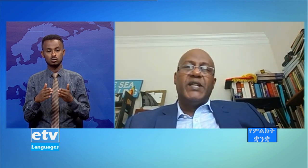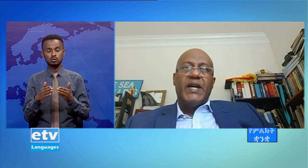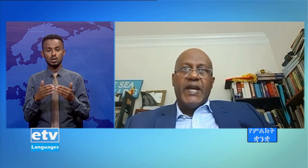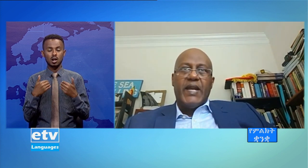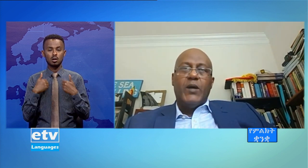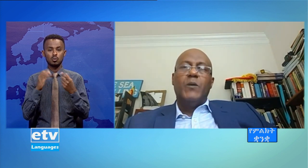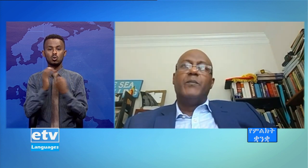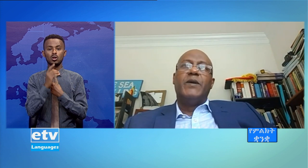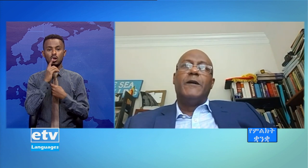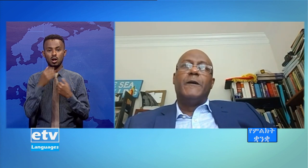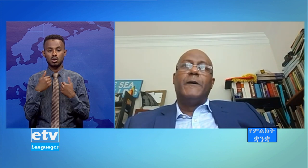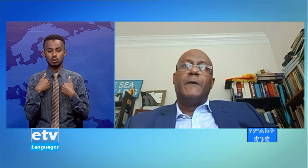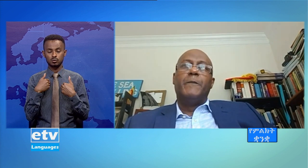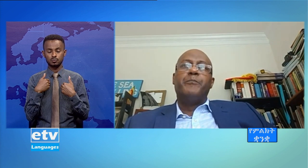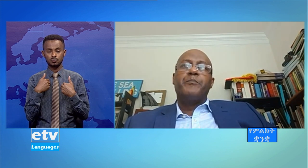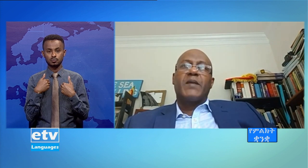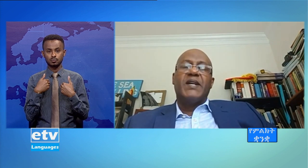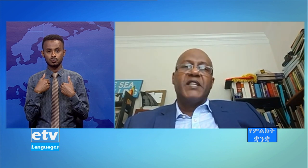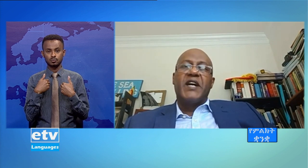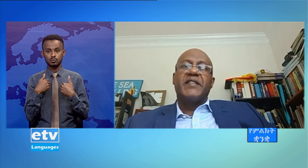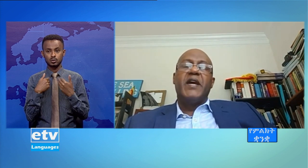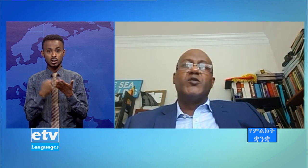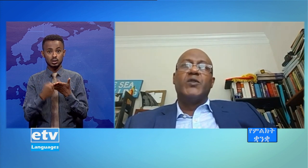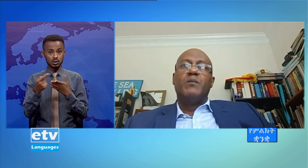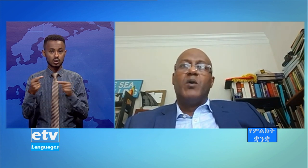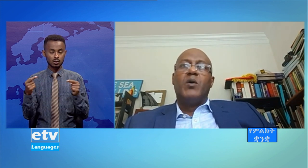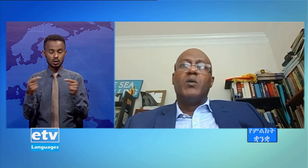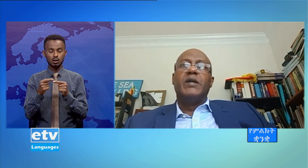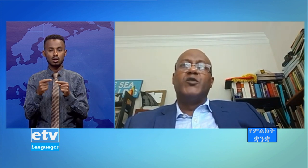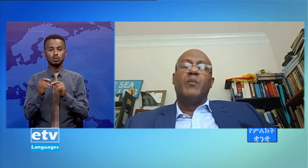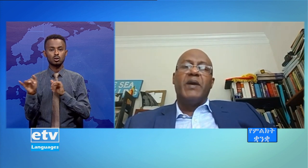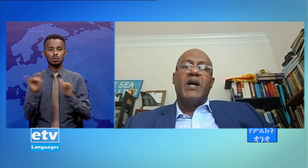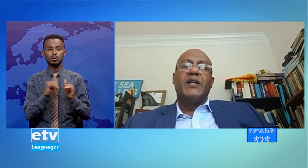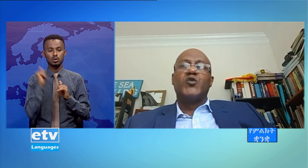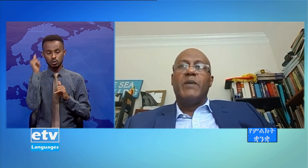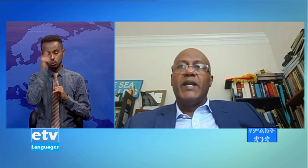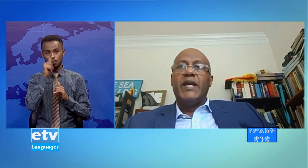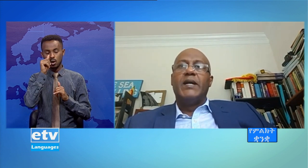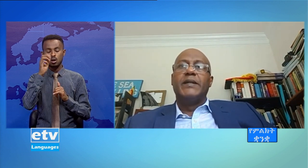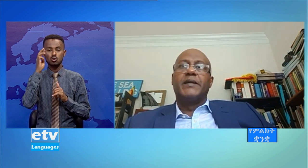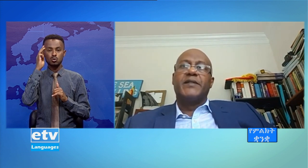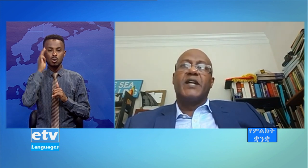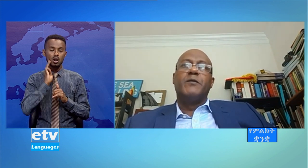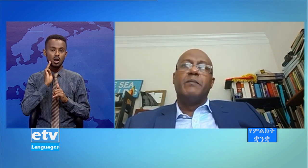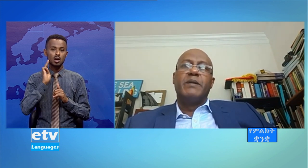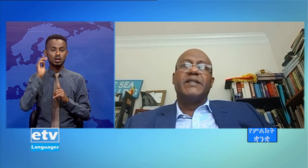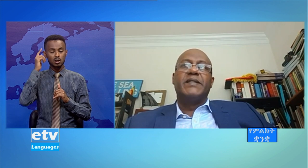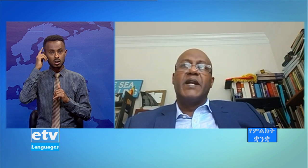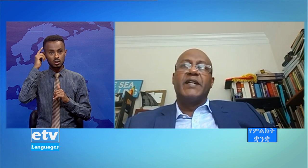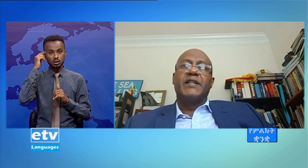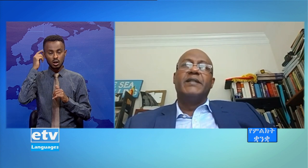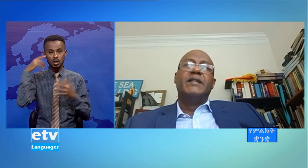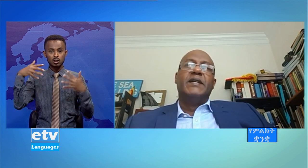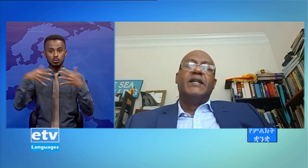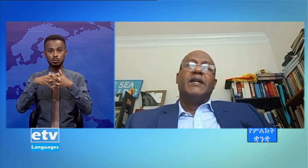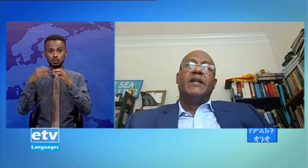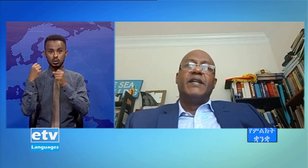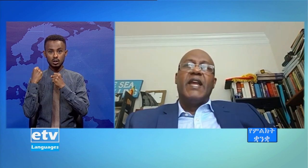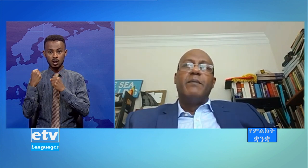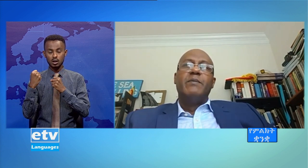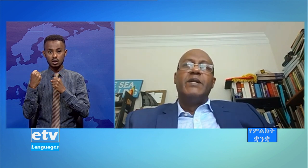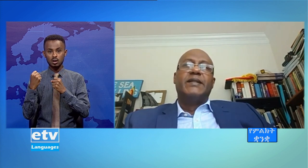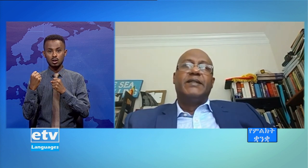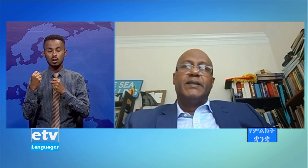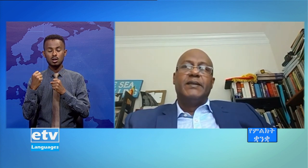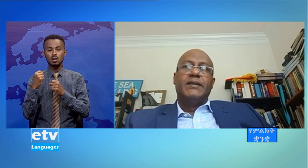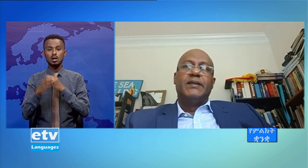ያለበት ሁኔታ ነው ያለው። ከዚህ ጋር ተያይዞ ደግሞ የኢትዮጵያ፣ የሶማሊያ፣ የኤርትራ ትብብር መጠናከር